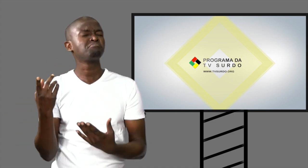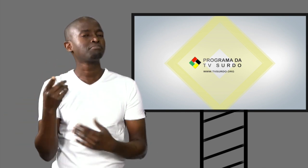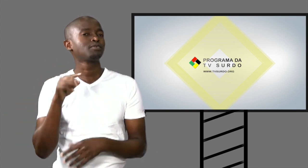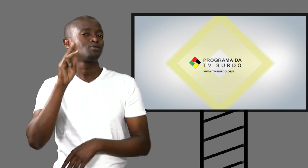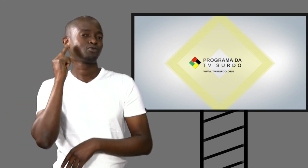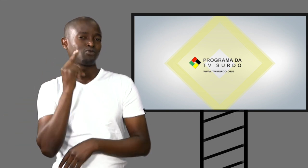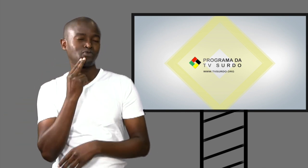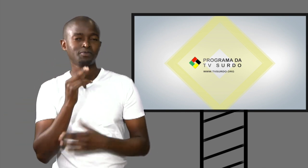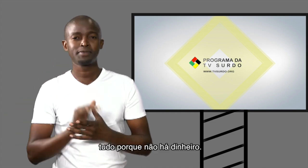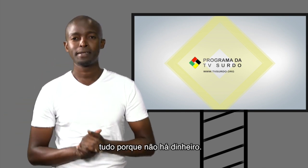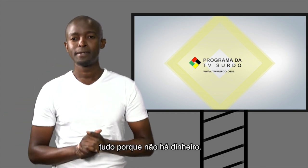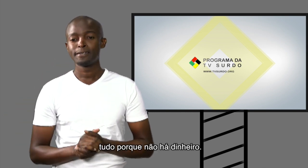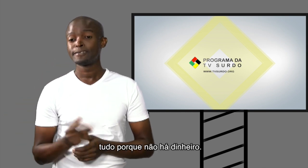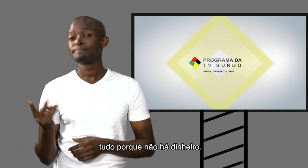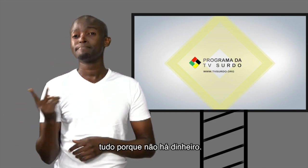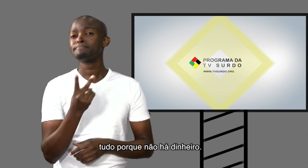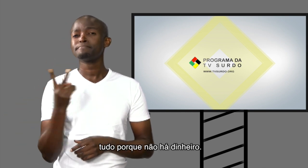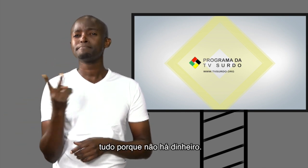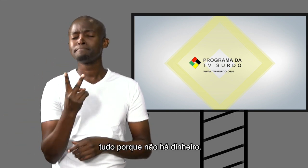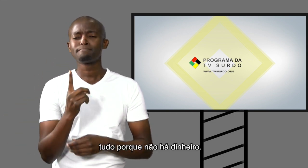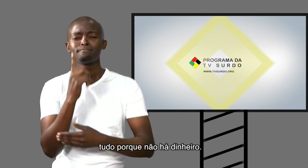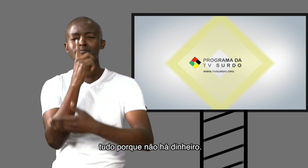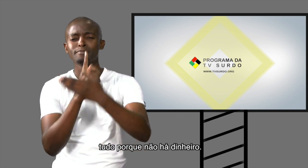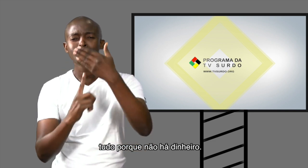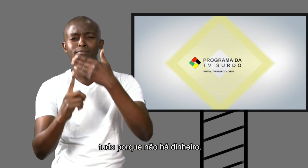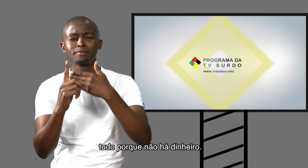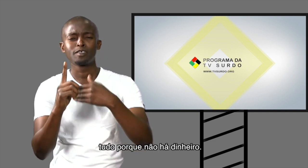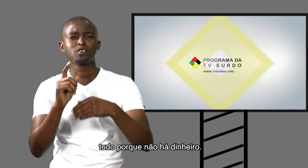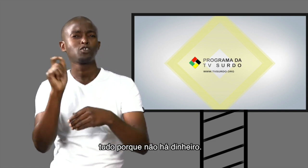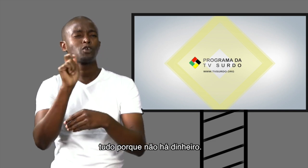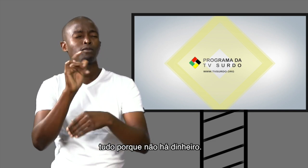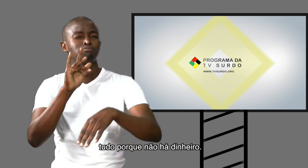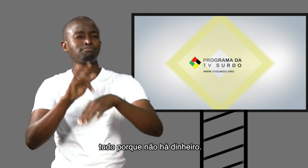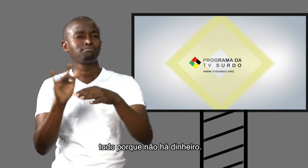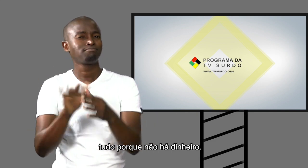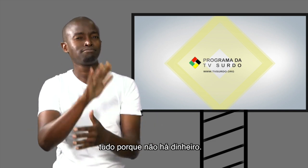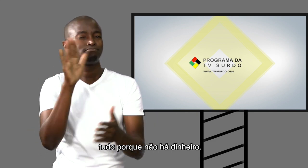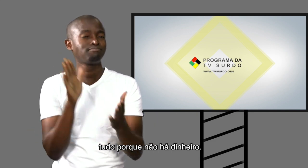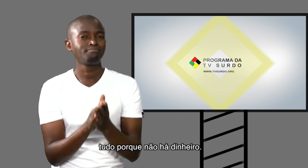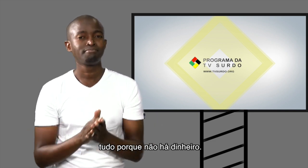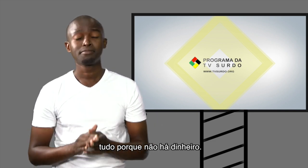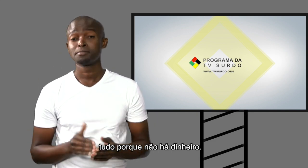Ambos nunca pisaram uma sala de aulas. Tudo porque não têm dinheiro.